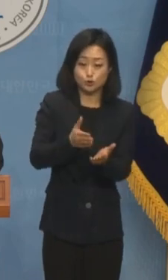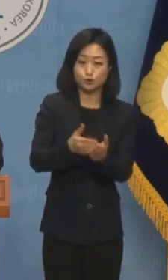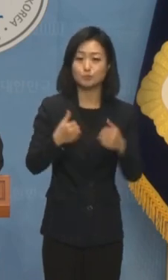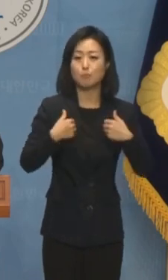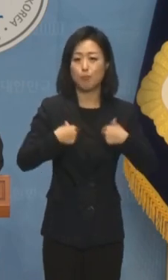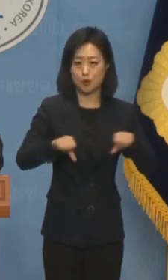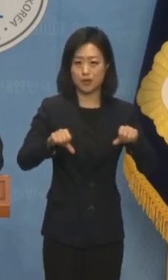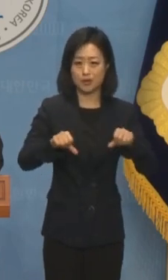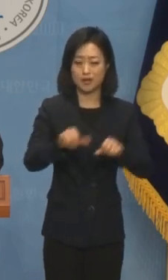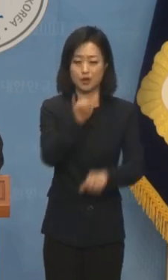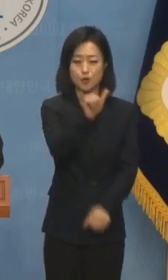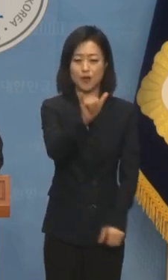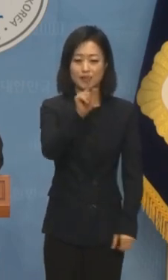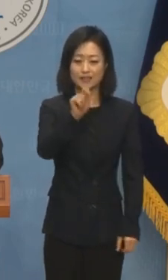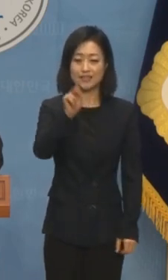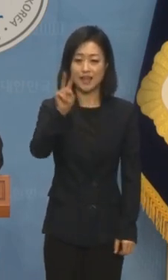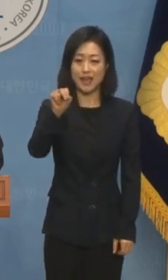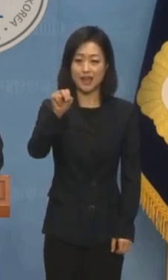사장입니다.